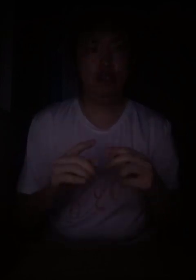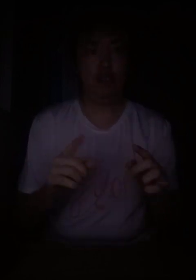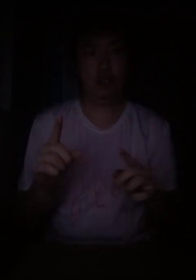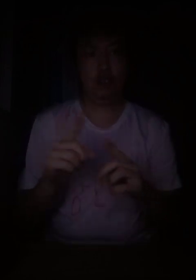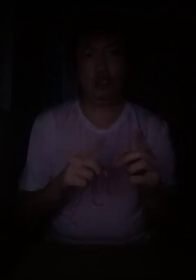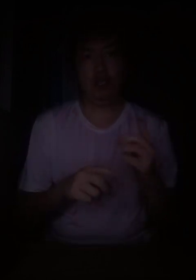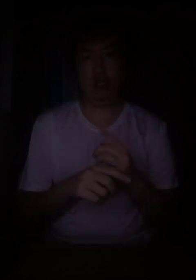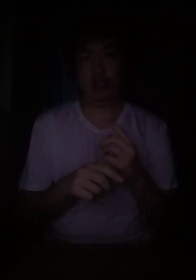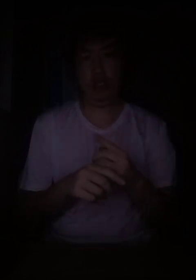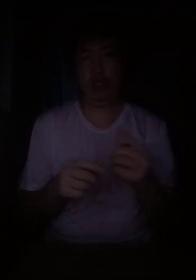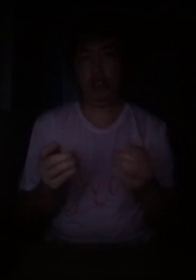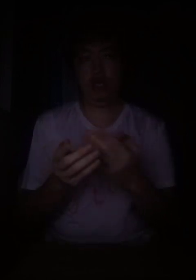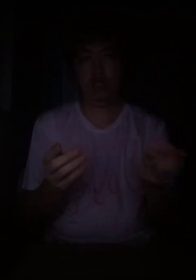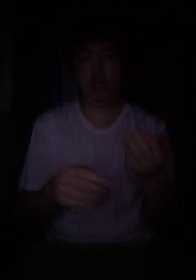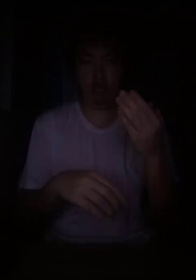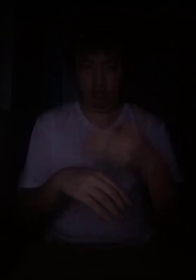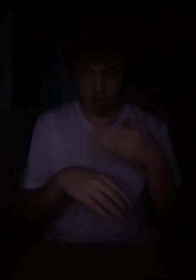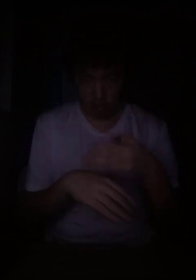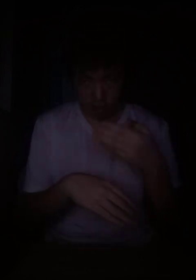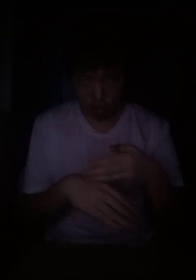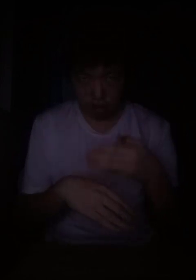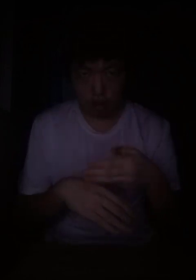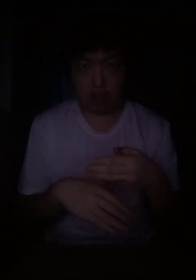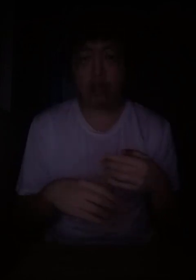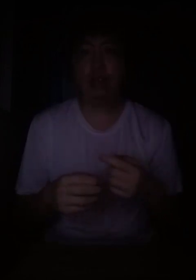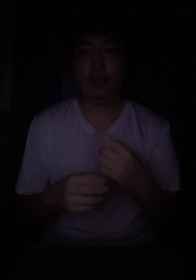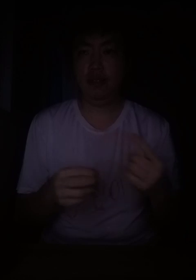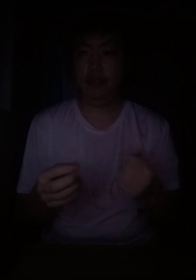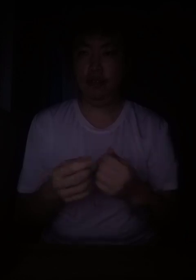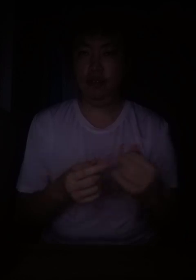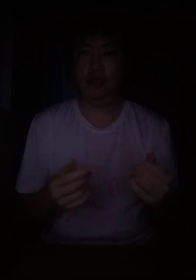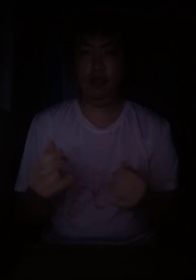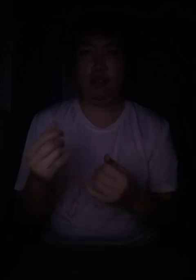JTBC 뉴스를 시청해주셔서 고맙습니다. 저희는 저녁 6시 50분